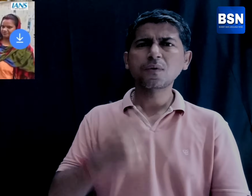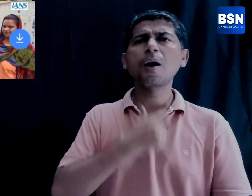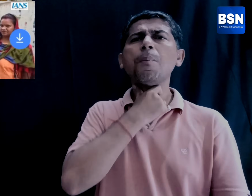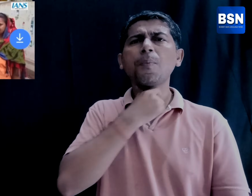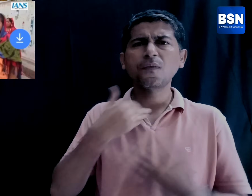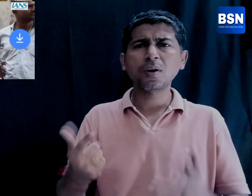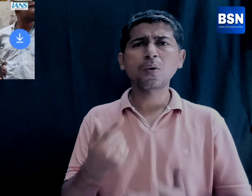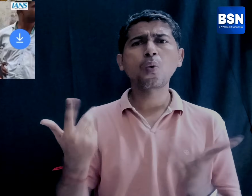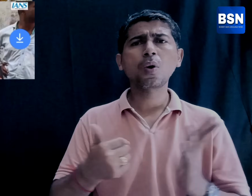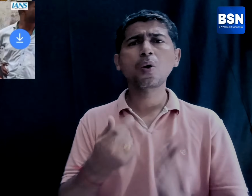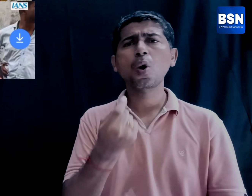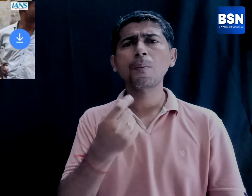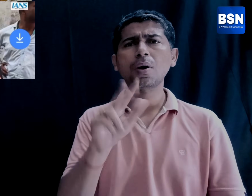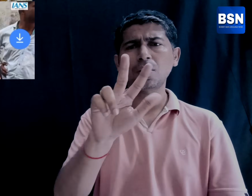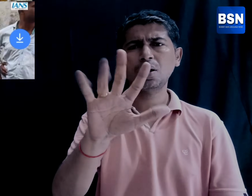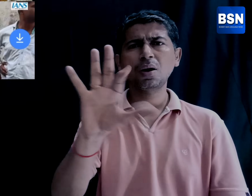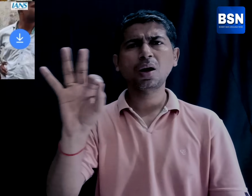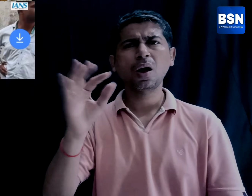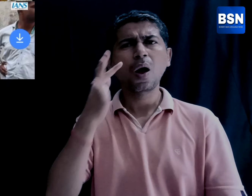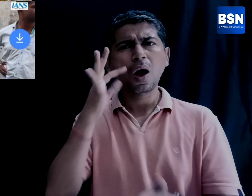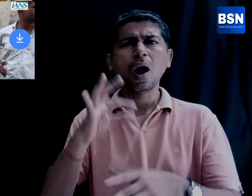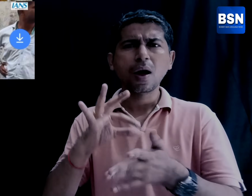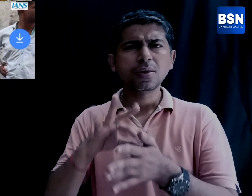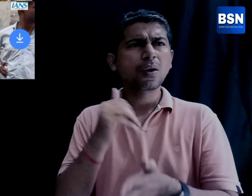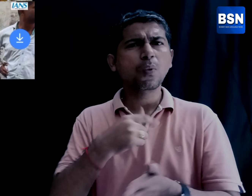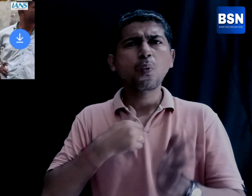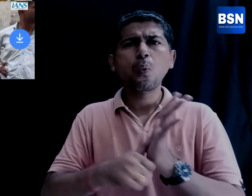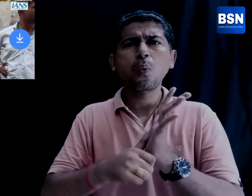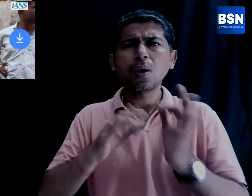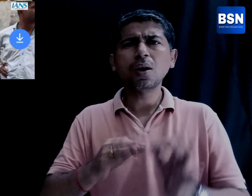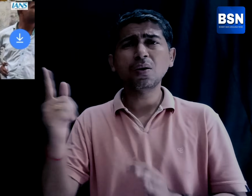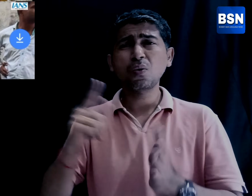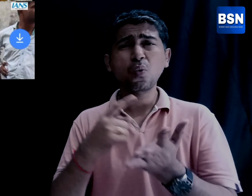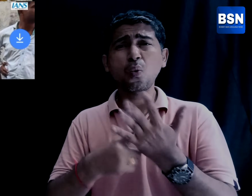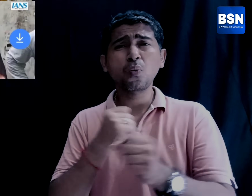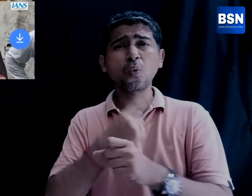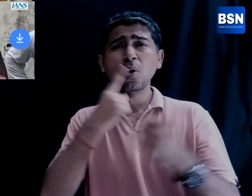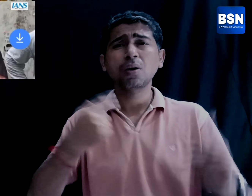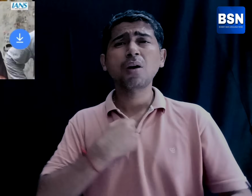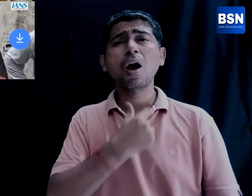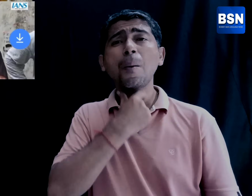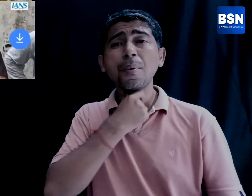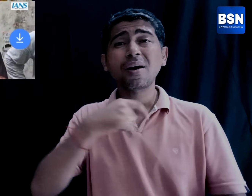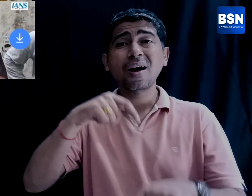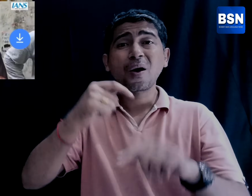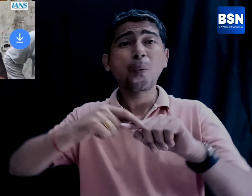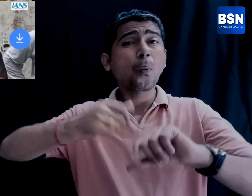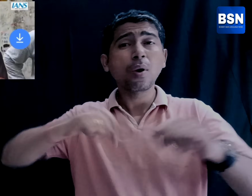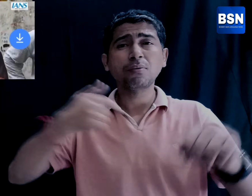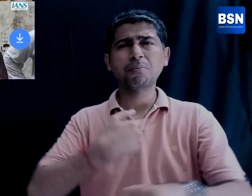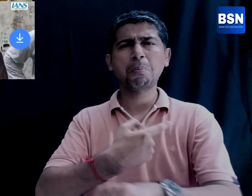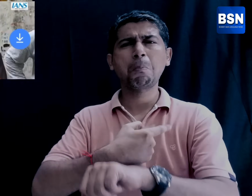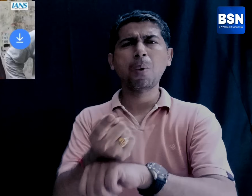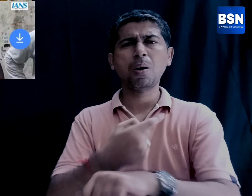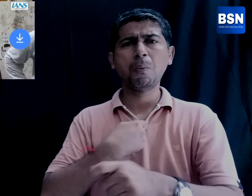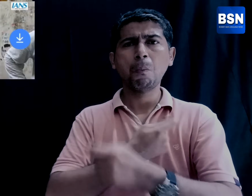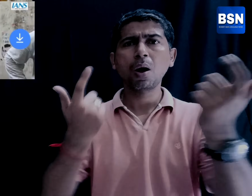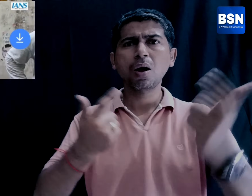अब कह रहे नहीं मिल रहा है, अब जब जिसकी सरकार बनेगी वो तब मिलेगा। बोला है कि अभी जब जिसकी सरकार बनेगी तब